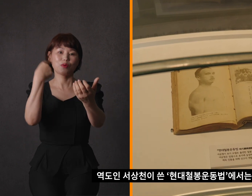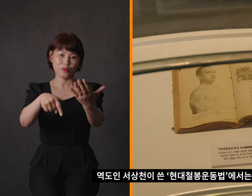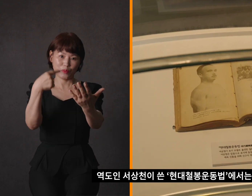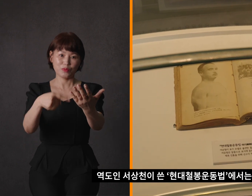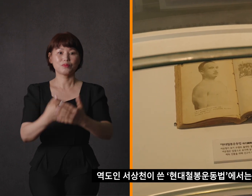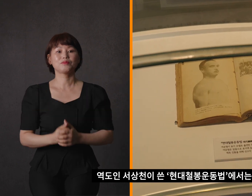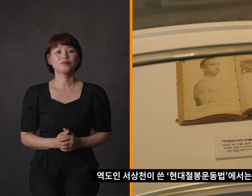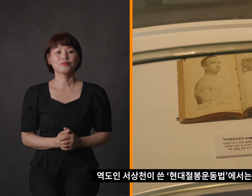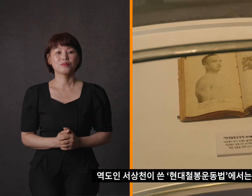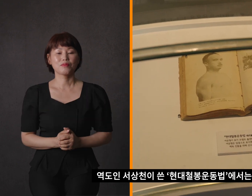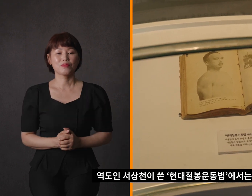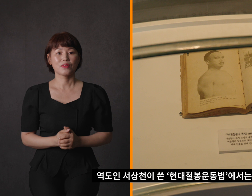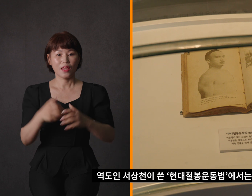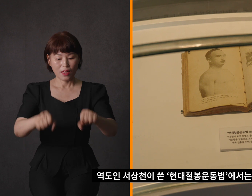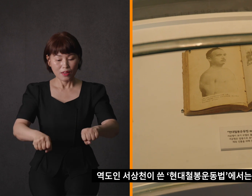역도인 서상천이 쓴